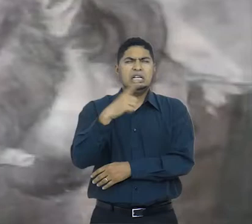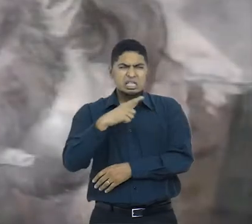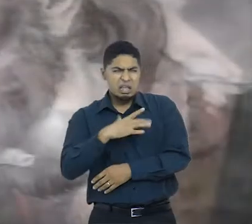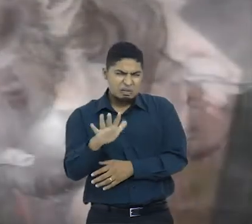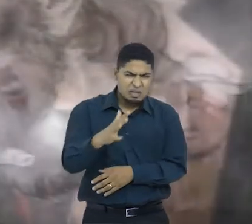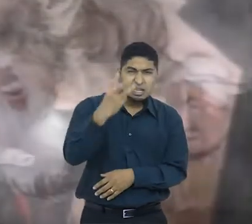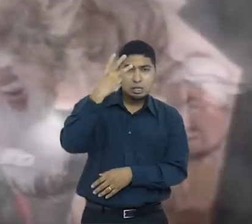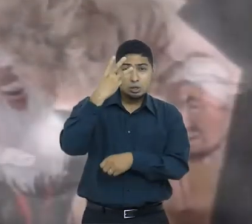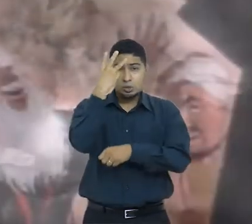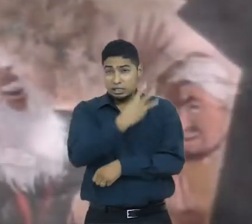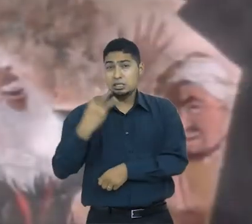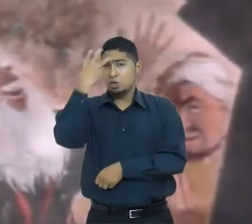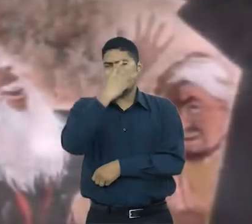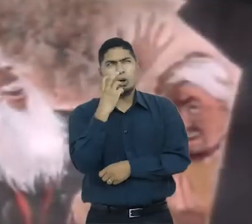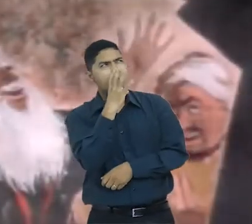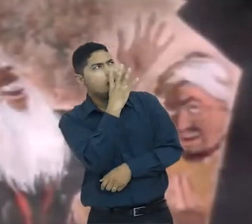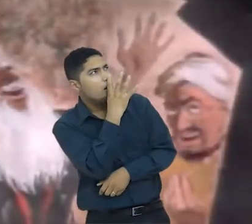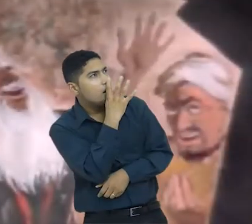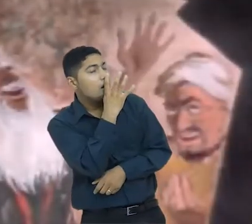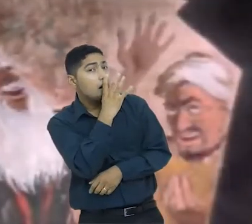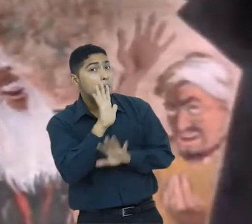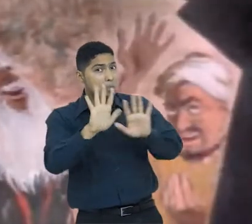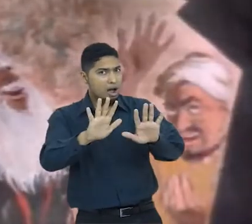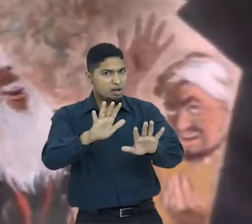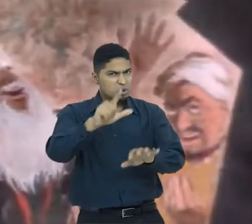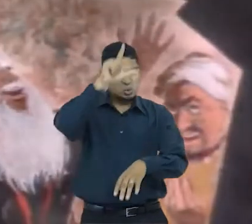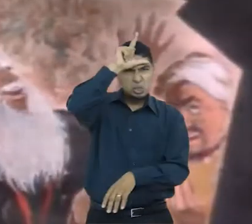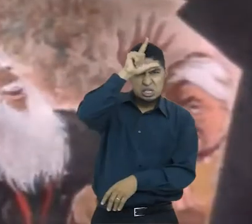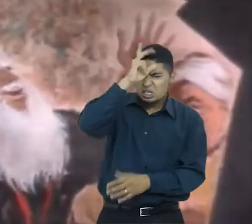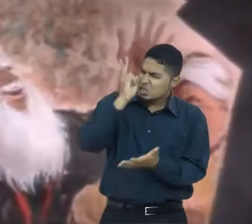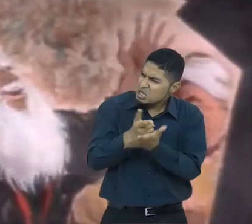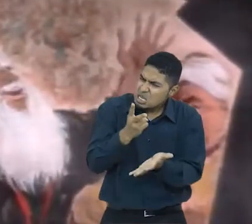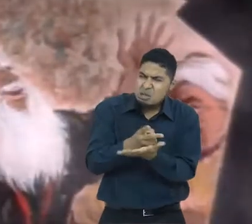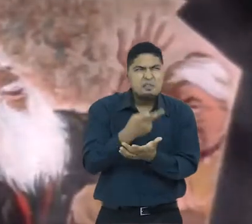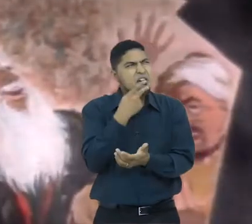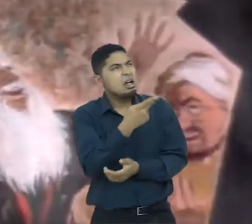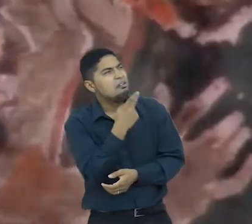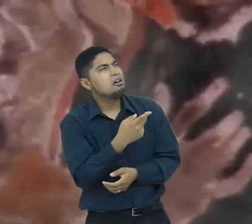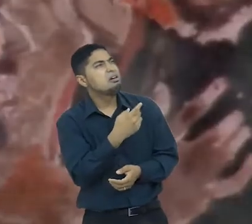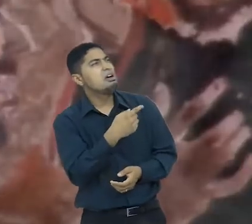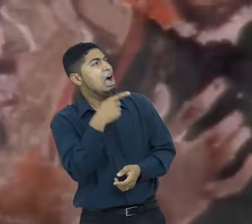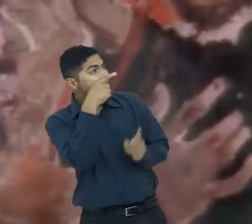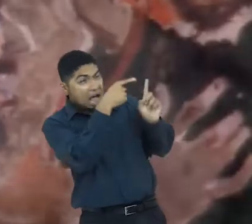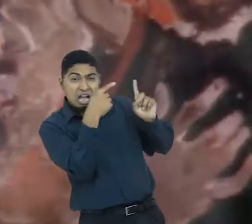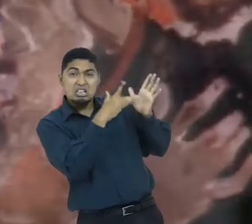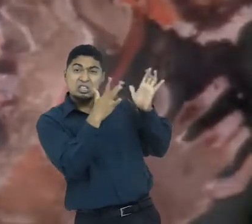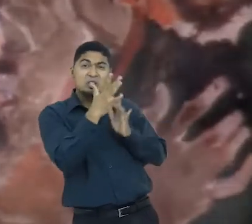pessoas passaram 3 horas assistindo a tudo isso. Mas os líderes do povo zombavam de Jesus, dizendo: